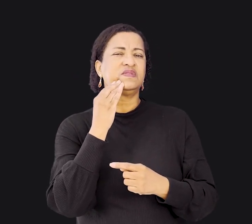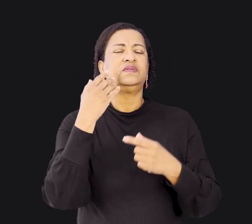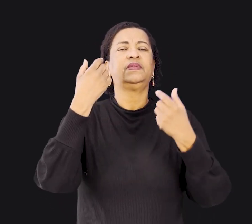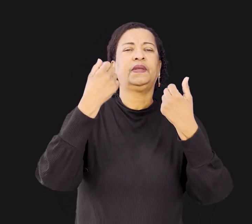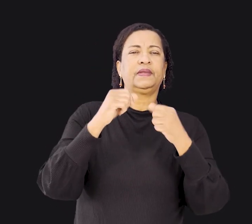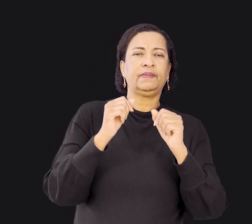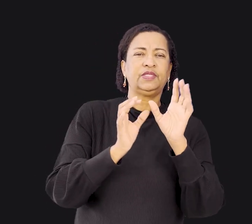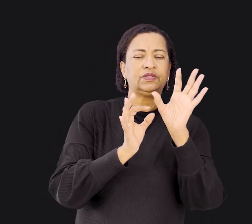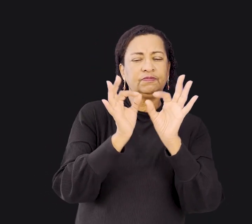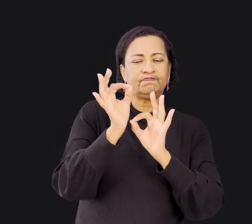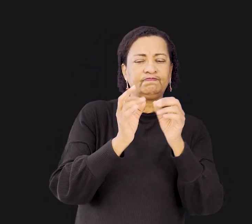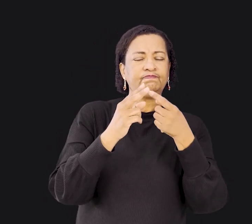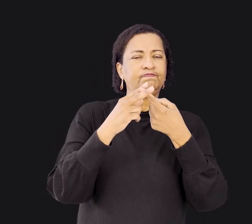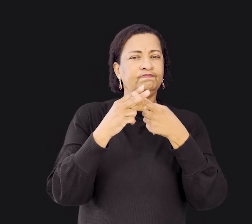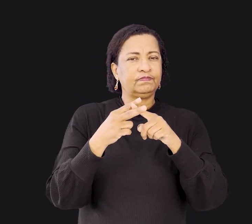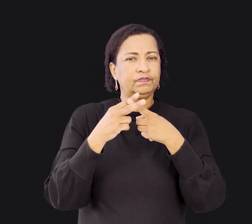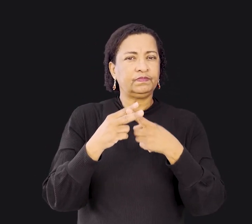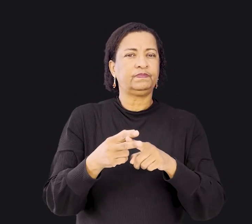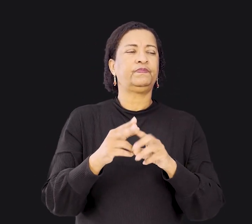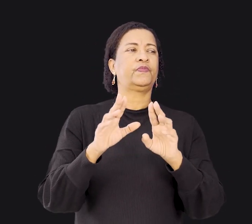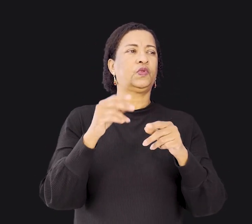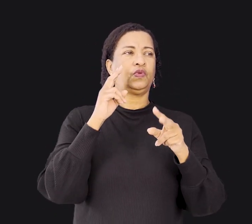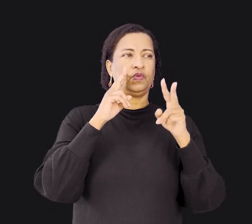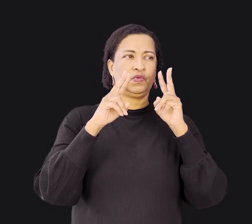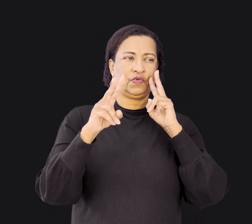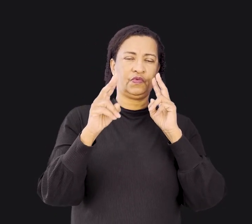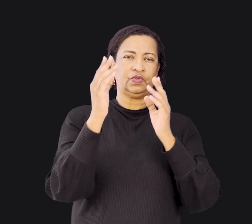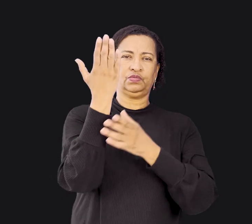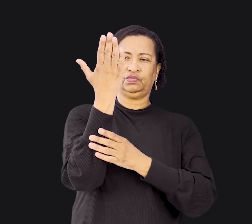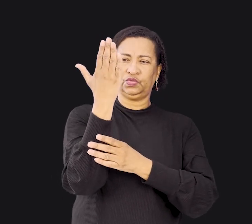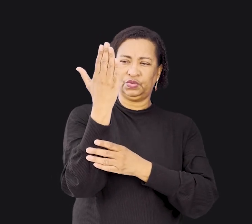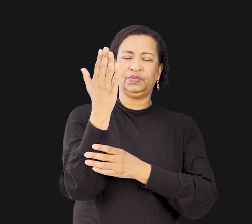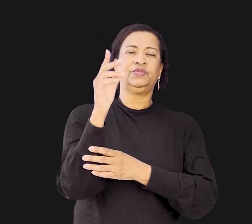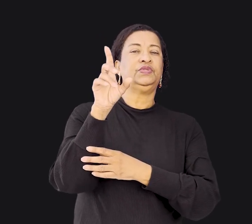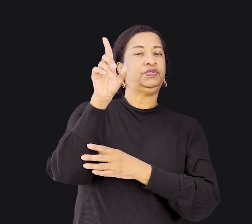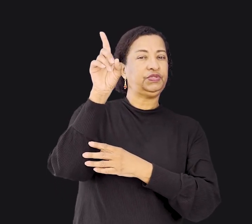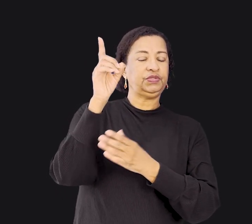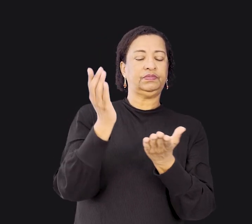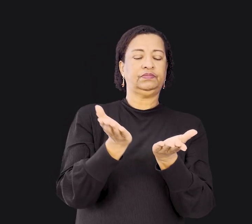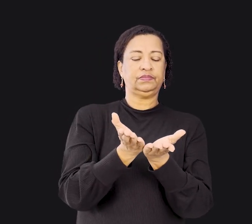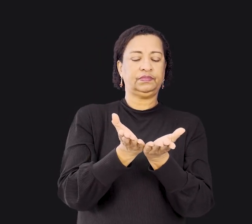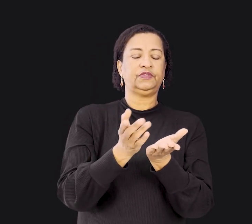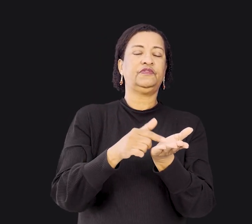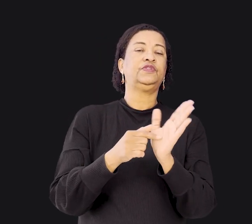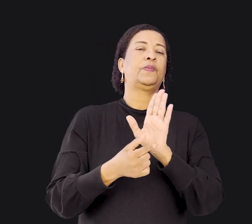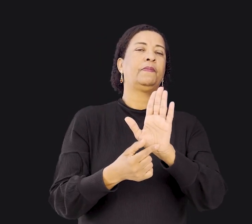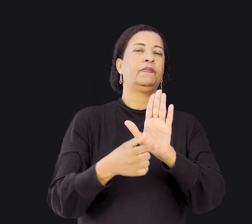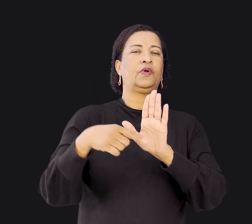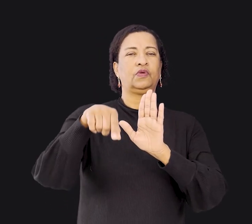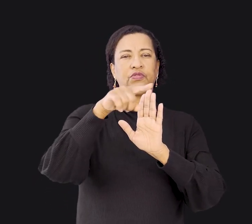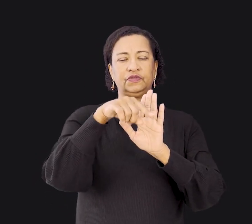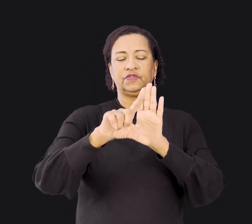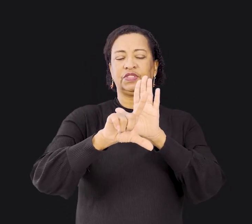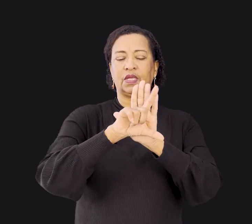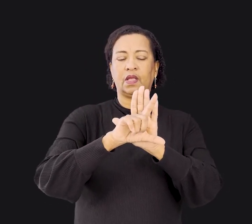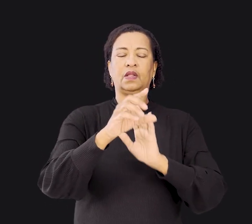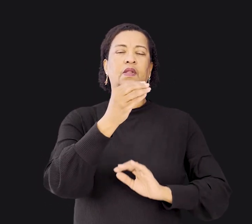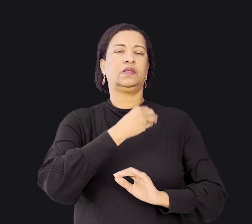precisam ser corrigidas. Quando você olha no espelho perfeito de Deus, a palavra de Deus mostra a você a lei do pecado e da morte na